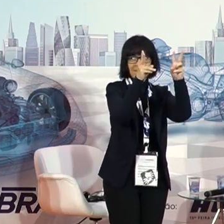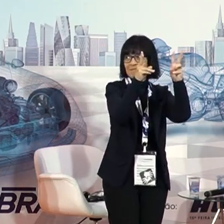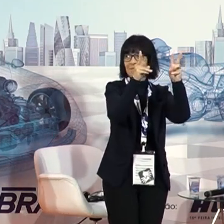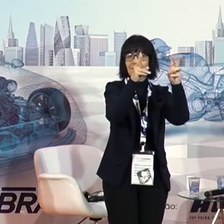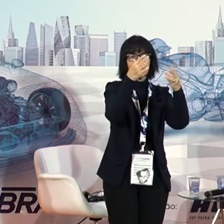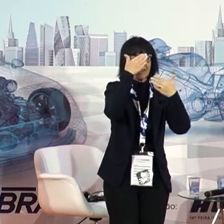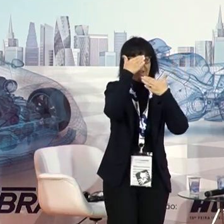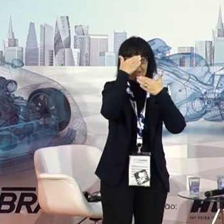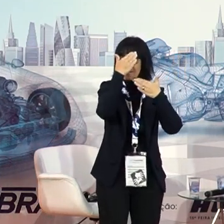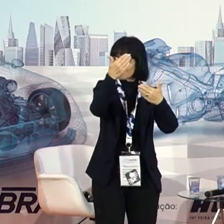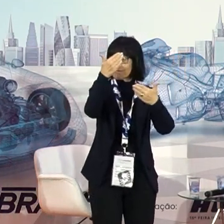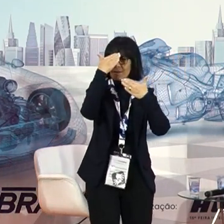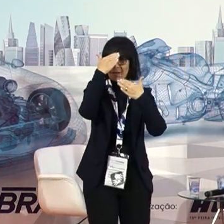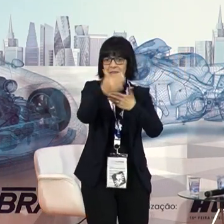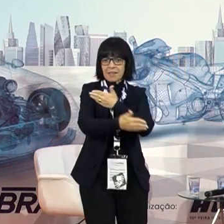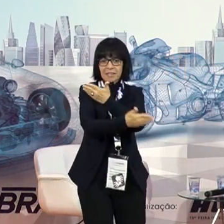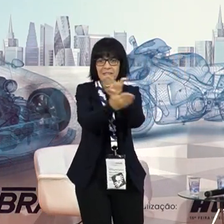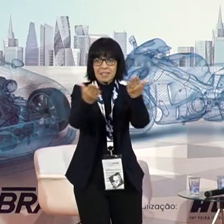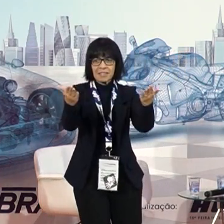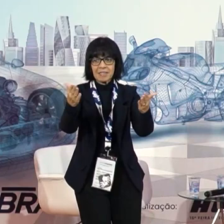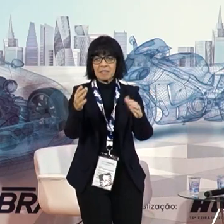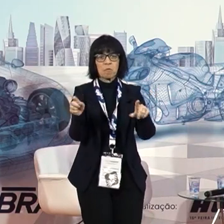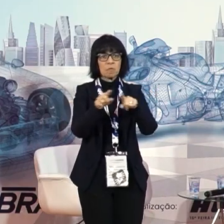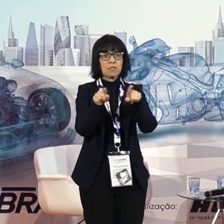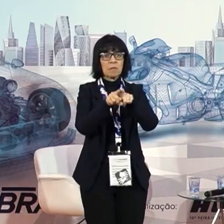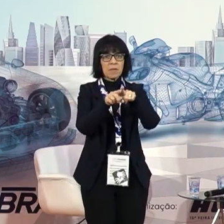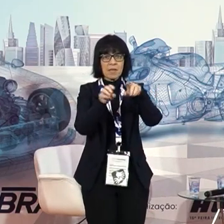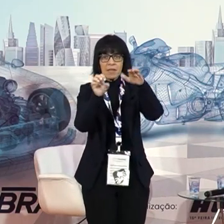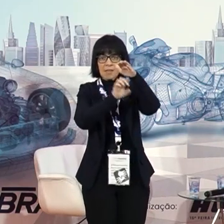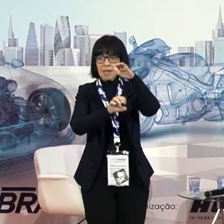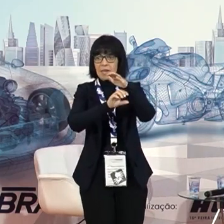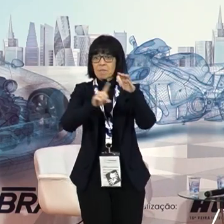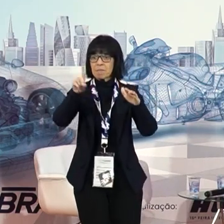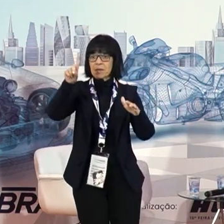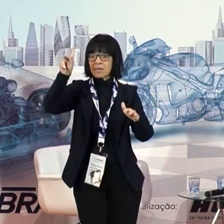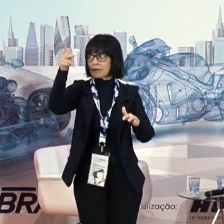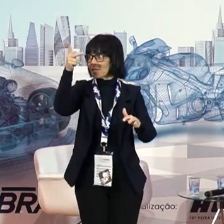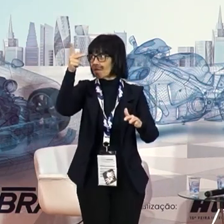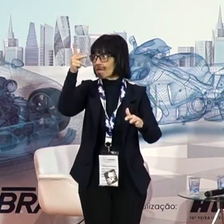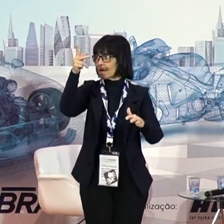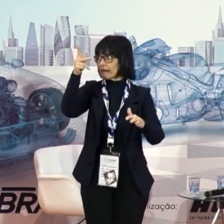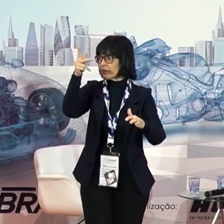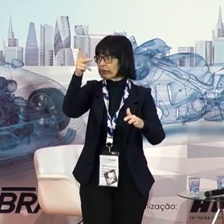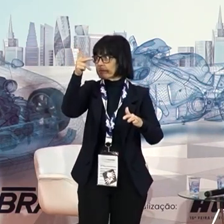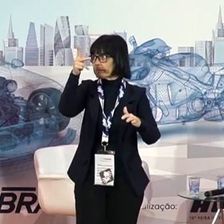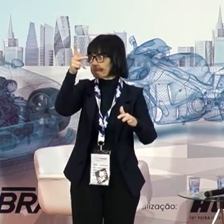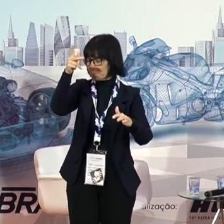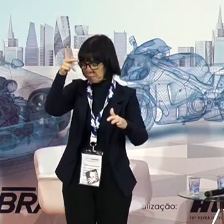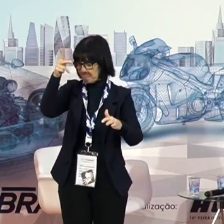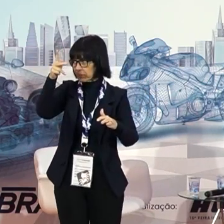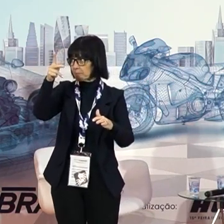agradecer o pessoal do marketing o pessoal da DeFi meu filho obrigada